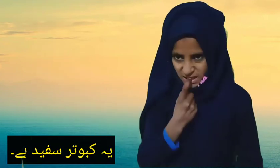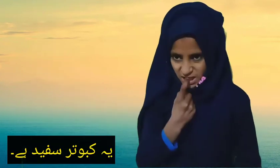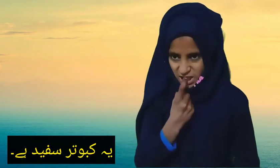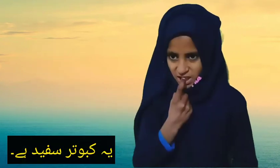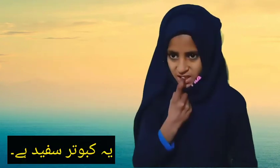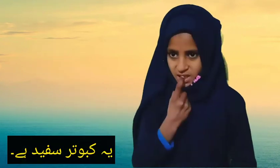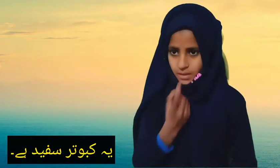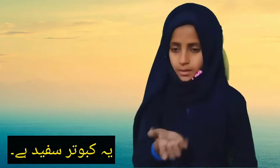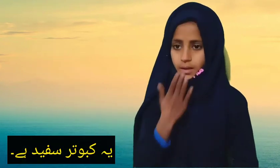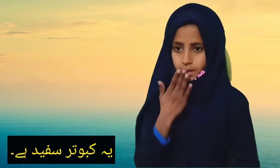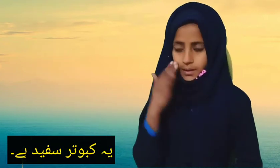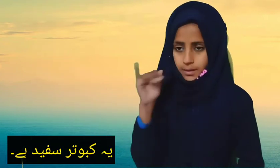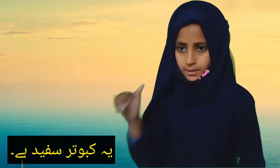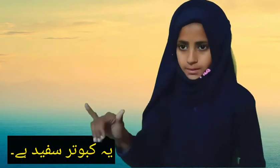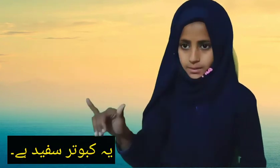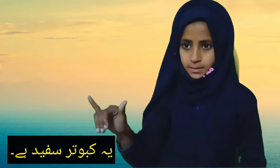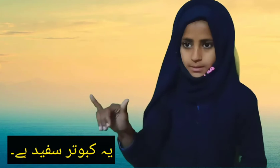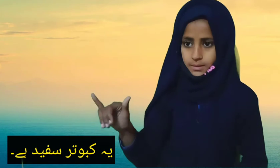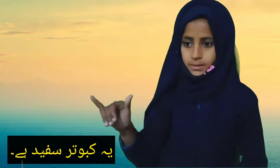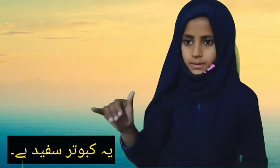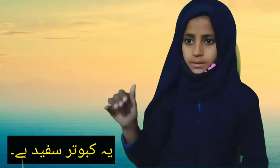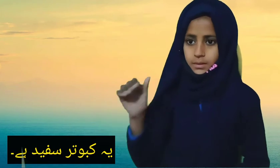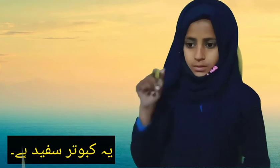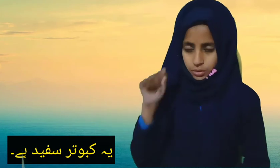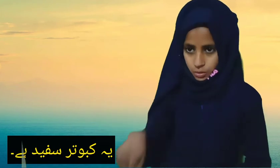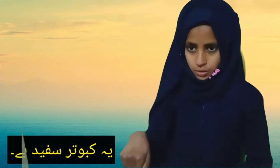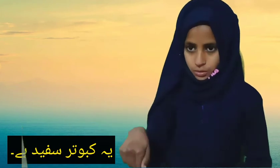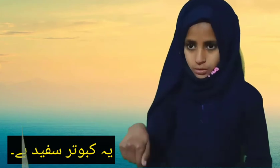सफेद है। ये